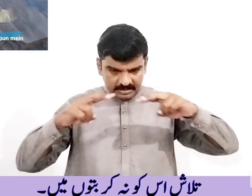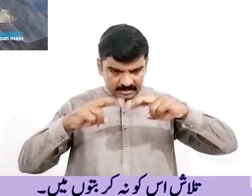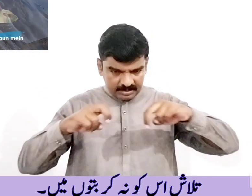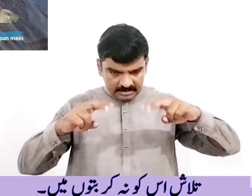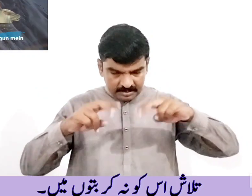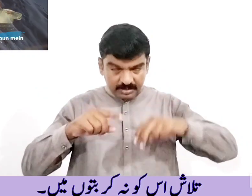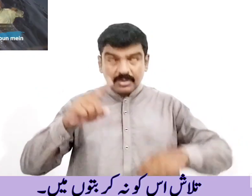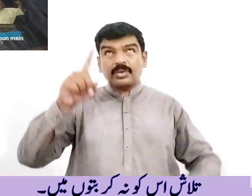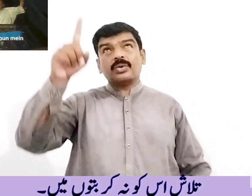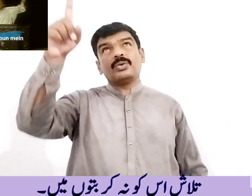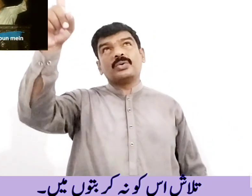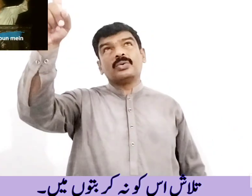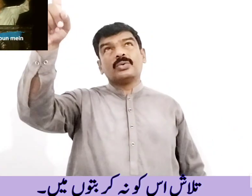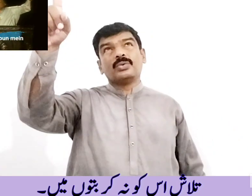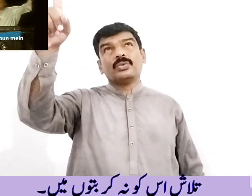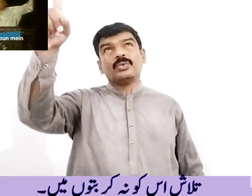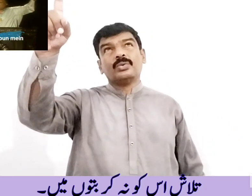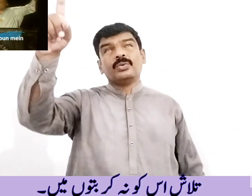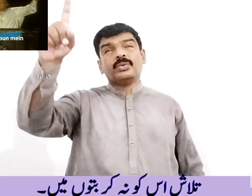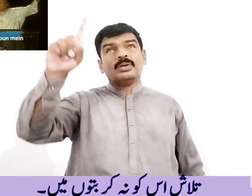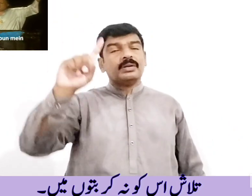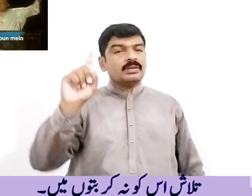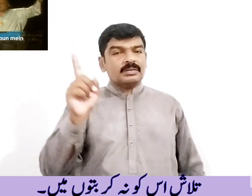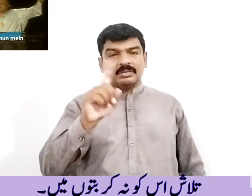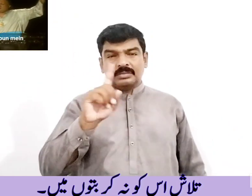तलाश उसको